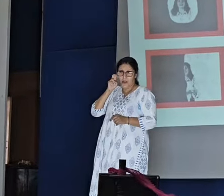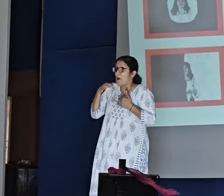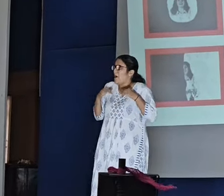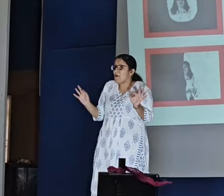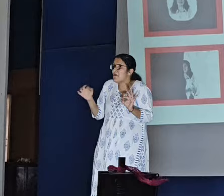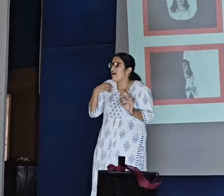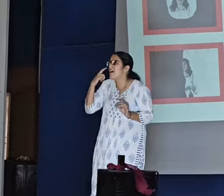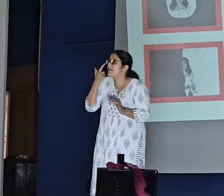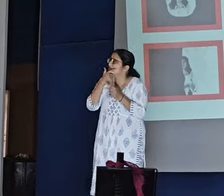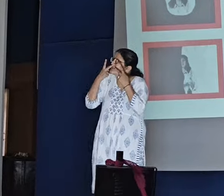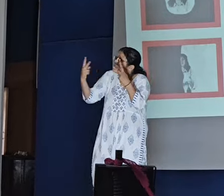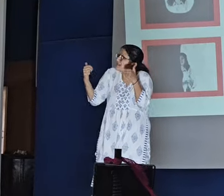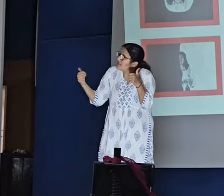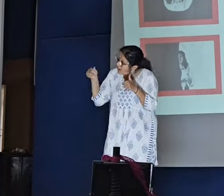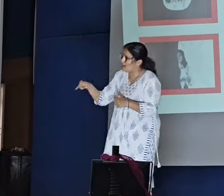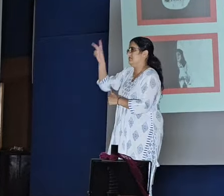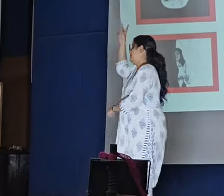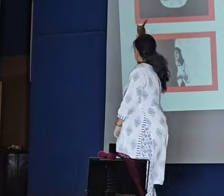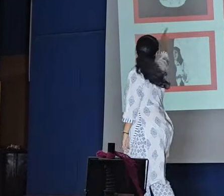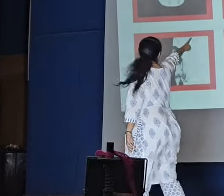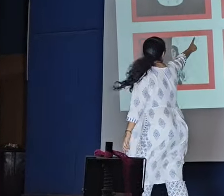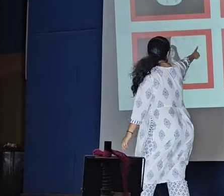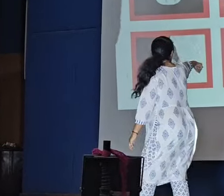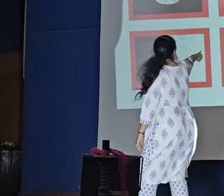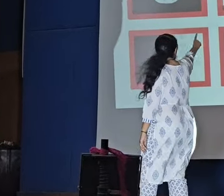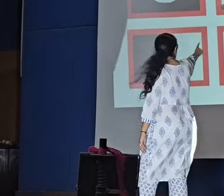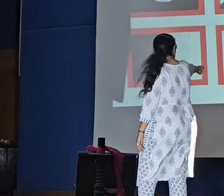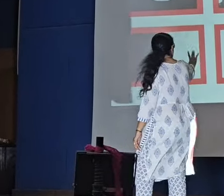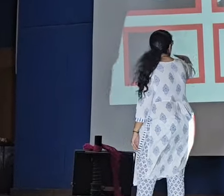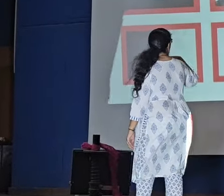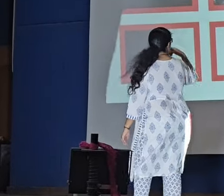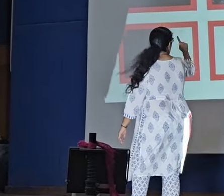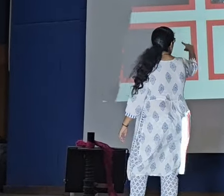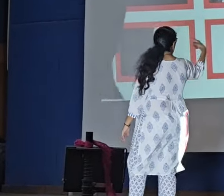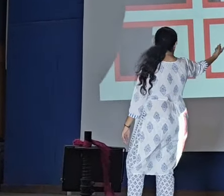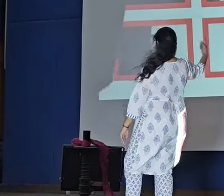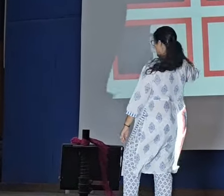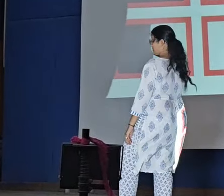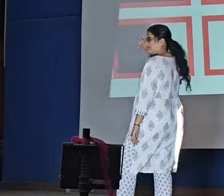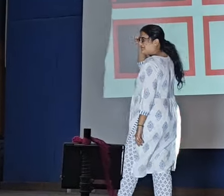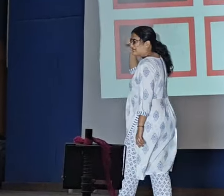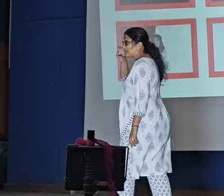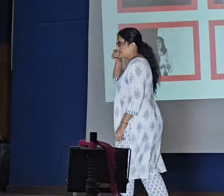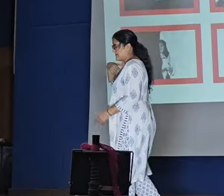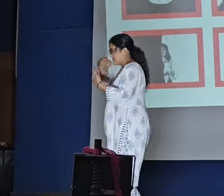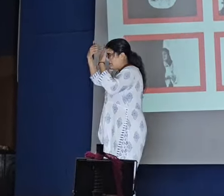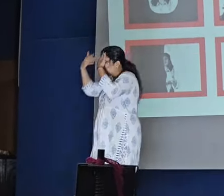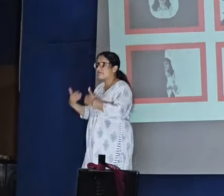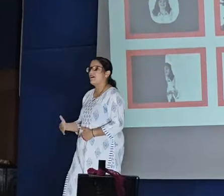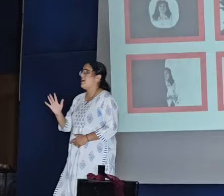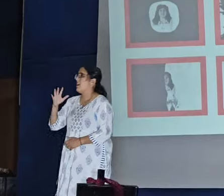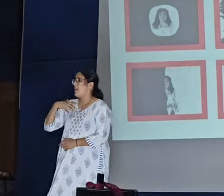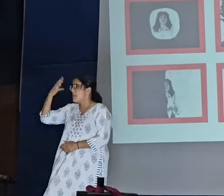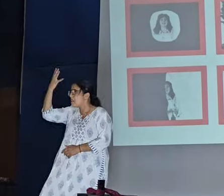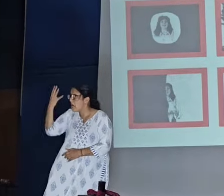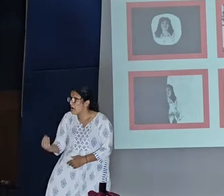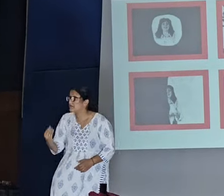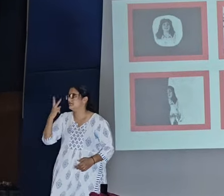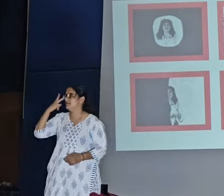रहा है, मतलब मुझे अशर नहीं है कि मुझे रात में भी बिल्कुल क्लियर दिखता है, तो ये पिक्चर्स हैं जो जिनको अशर नहीं होता है, जिनकी नॉर्मल विजन होती